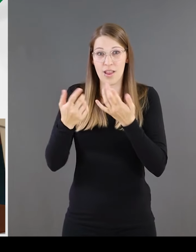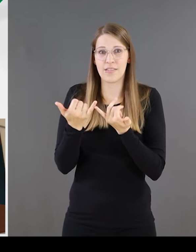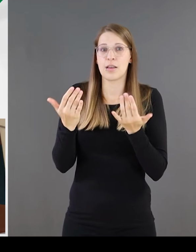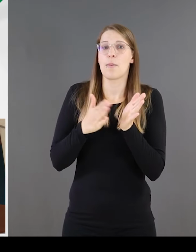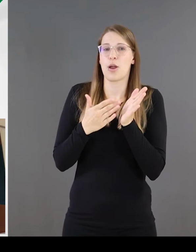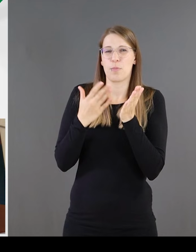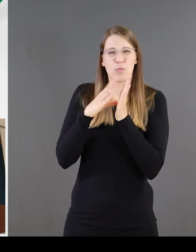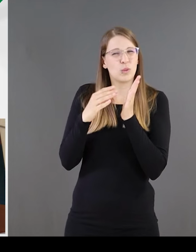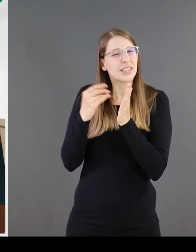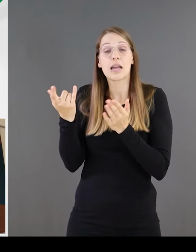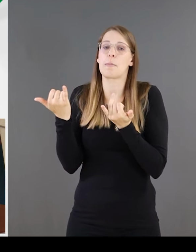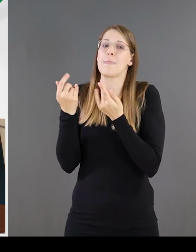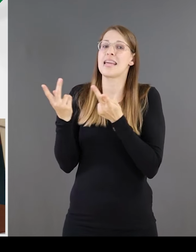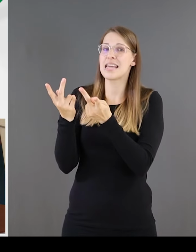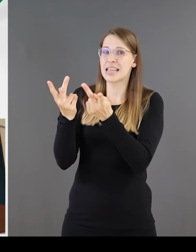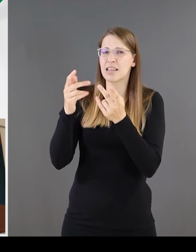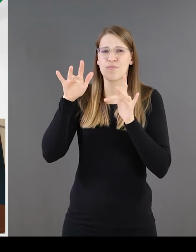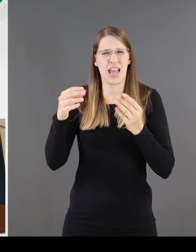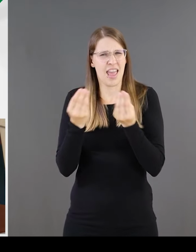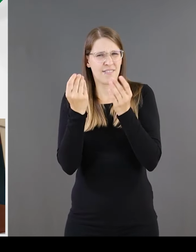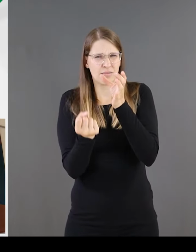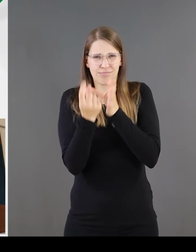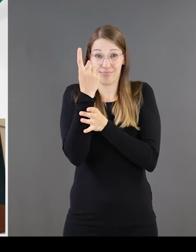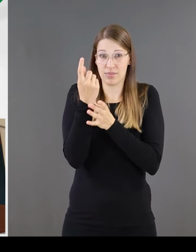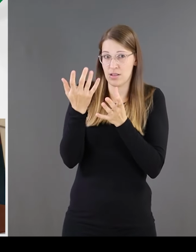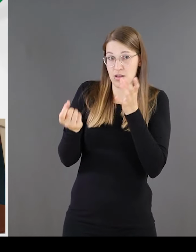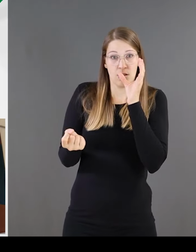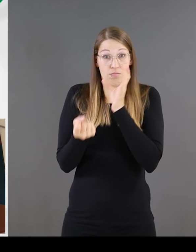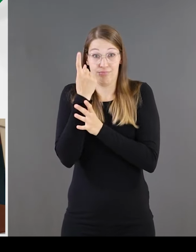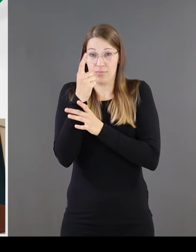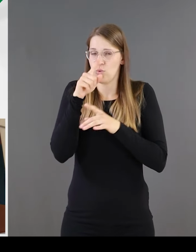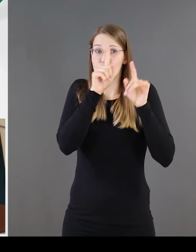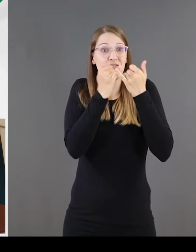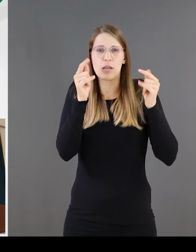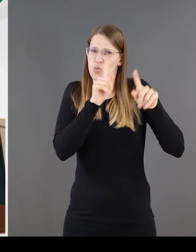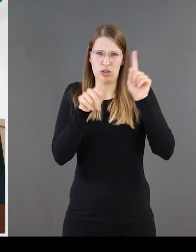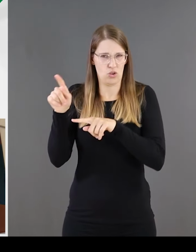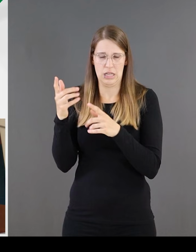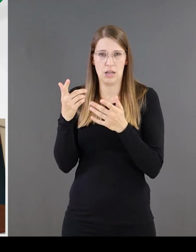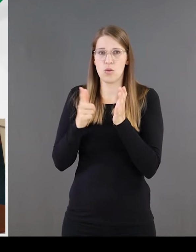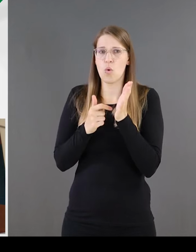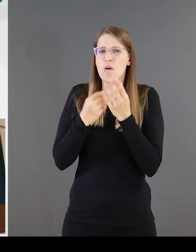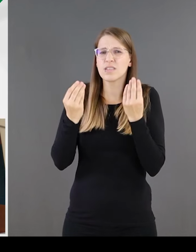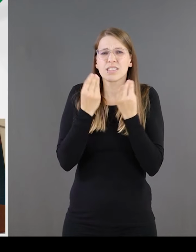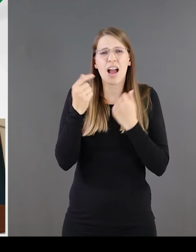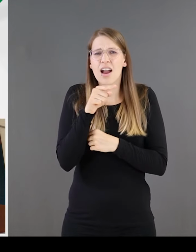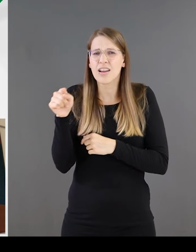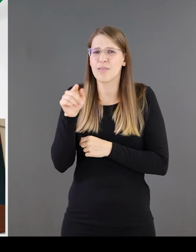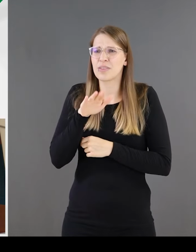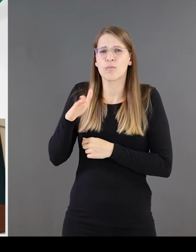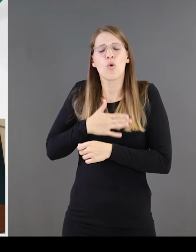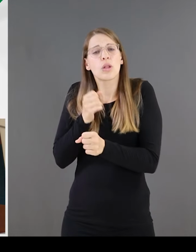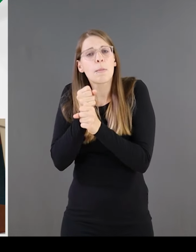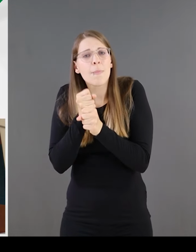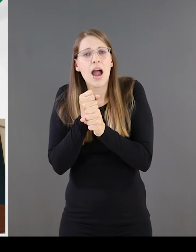Auslöser. Diese Auslöser sind ganz unterschiedlich. Sehr oft sind es Dinge, die man mit den Kindern machen möchte. Das heißt, man zieht sie